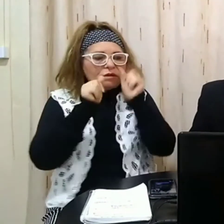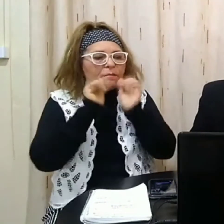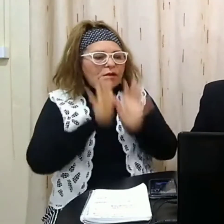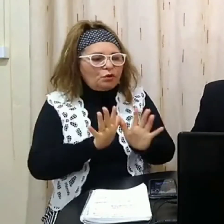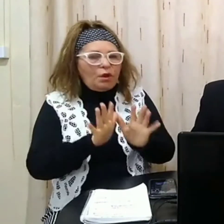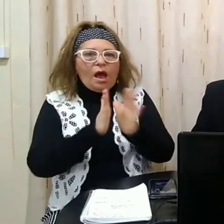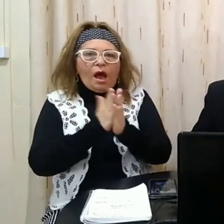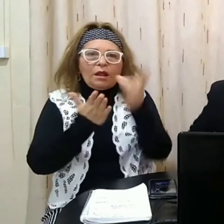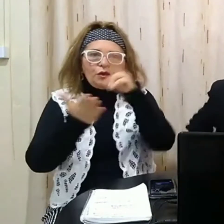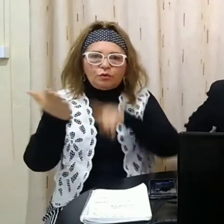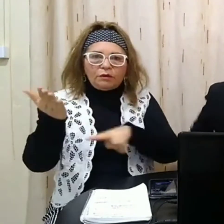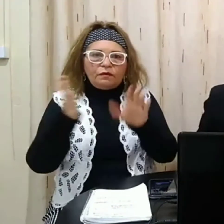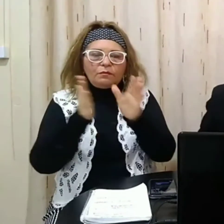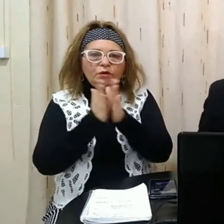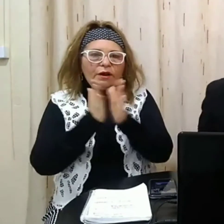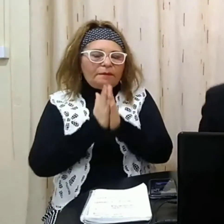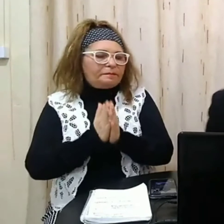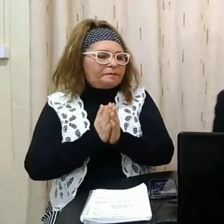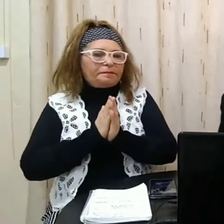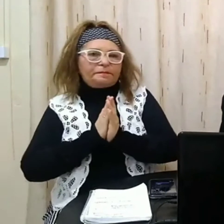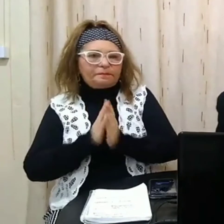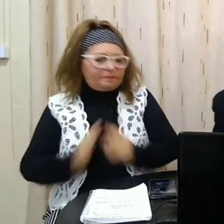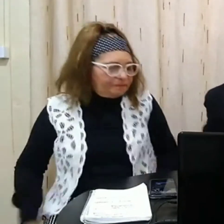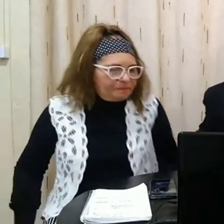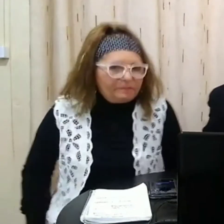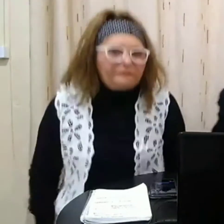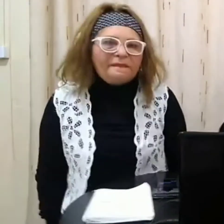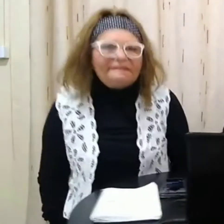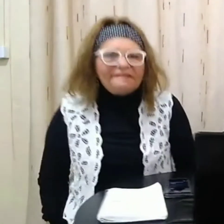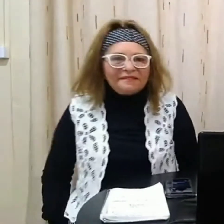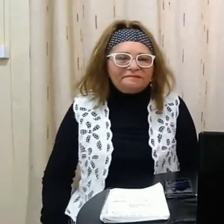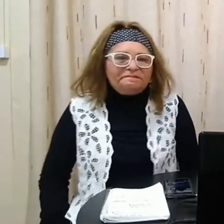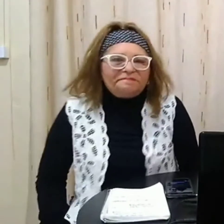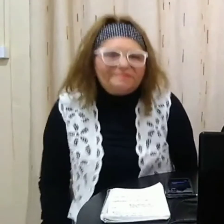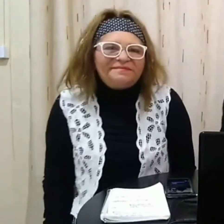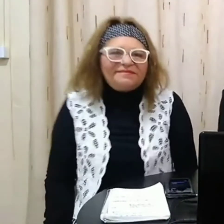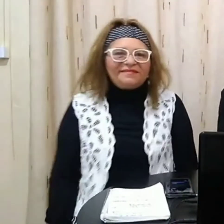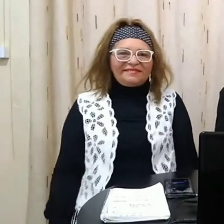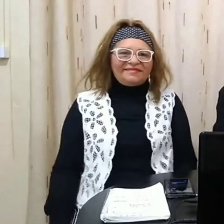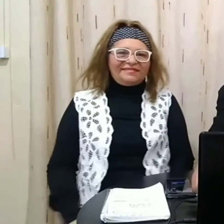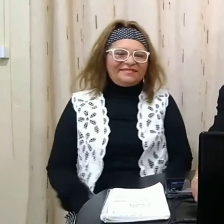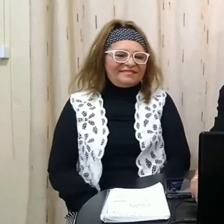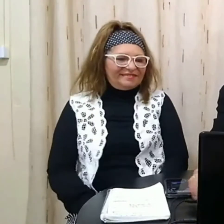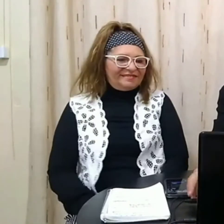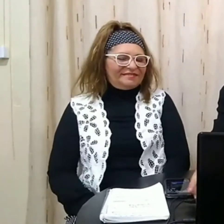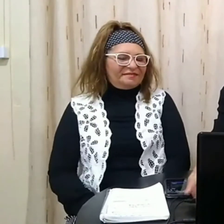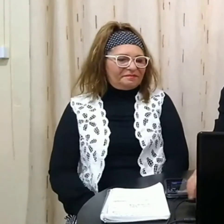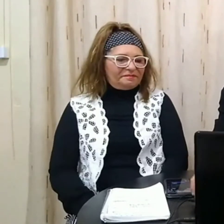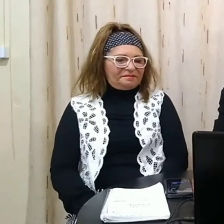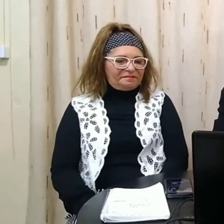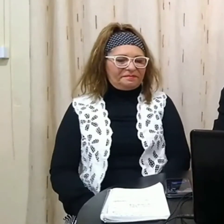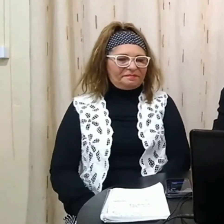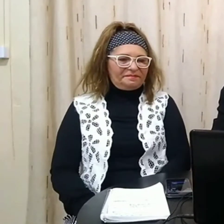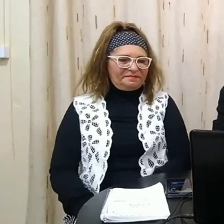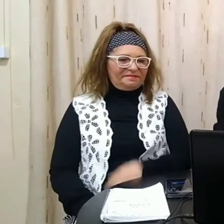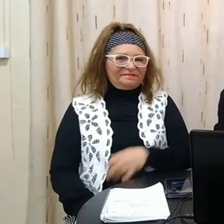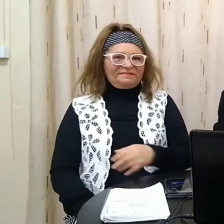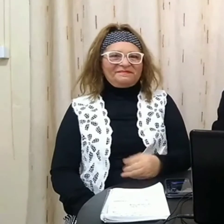palavra. Nós vamos orar. Deixa eu só afastar um pouco. Tem mais pra cá. Aqui, os teus